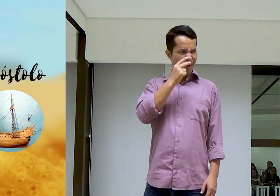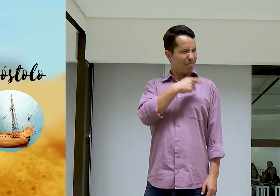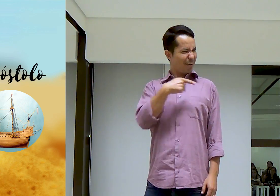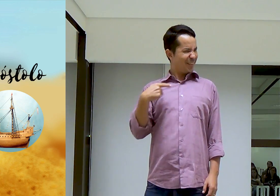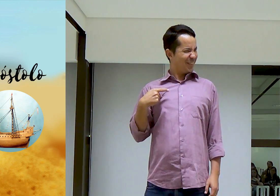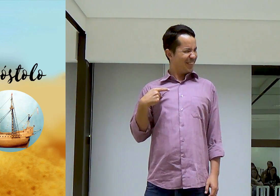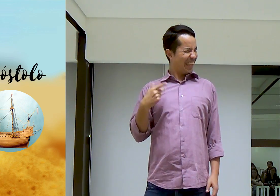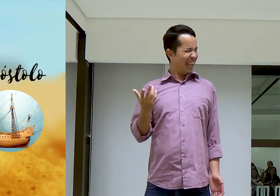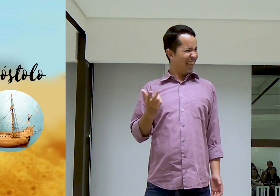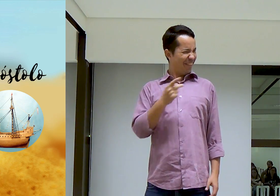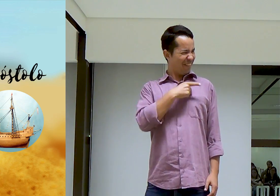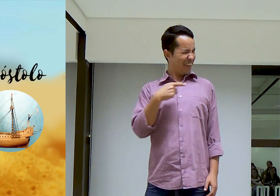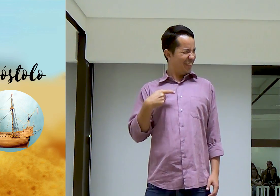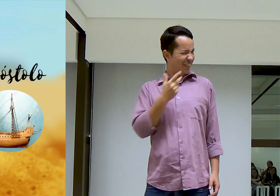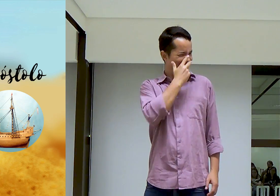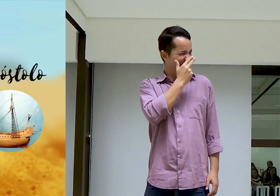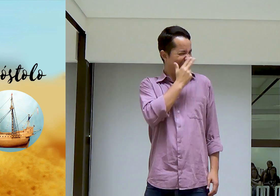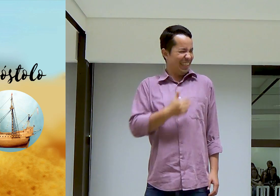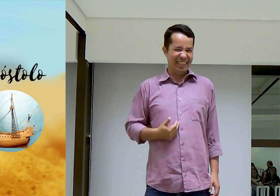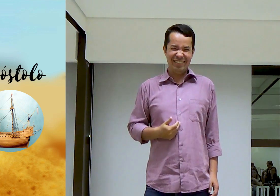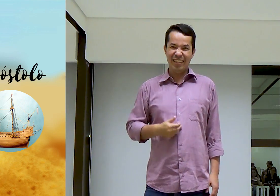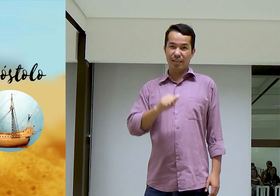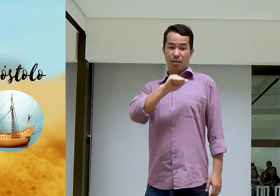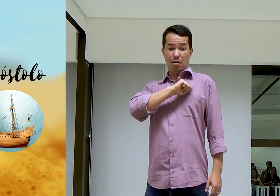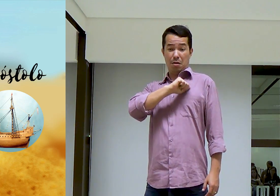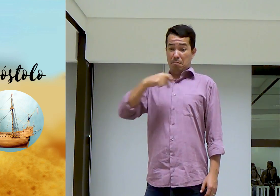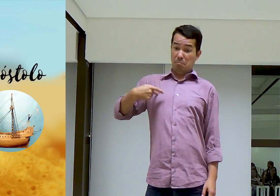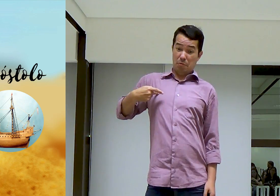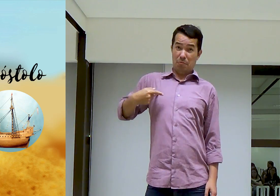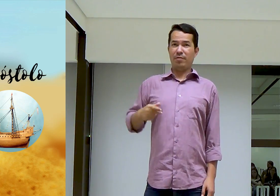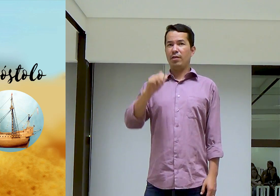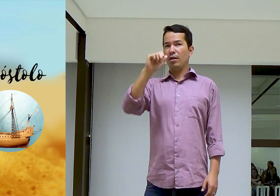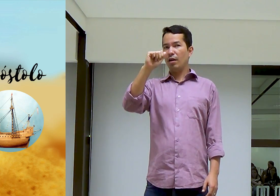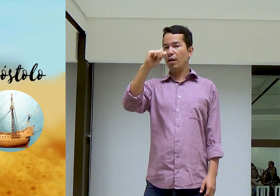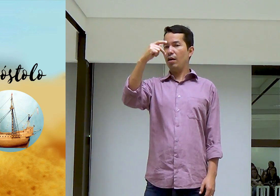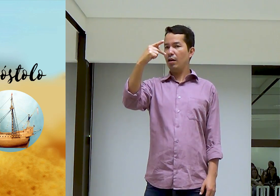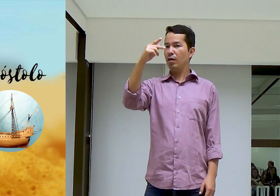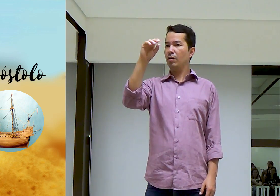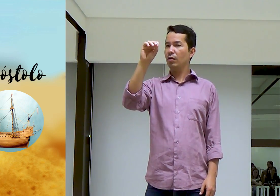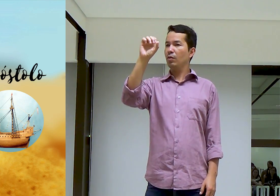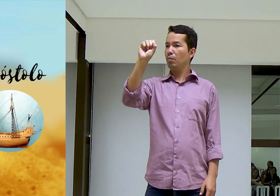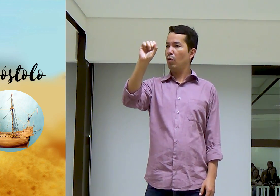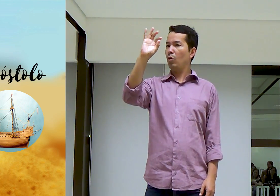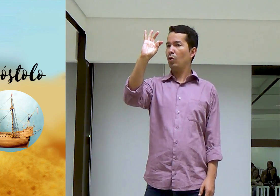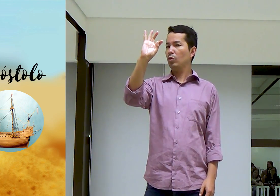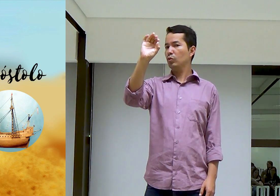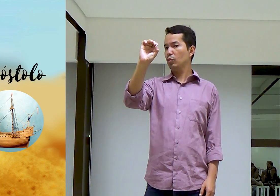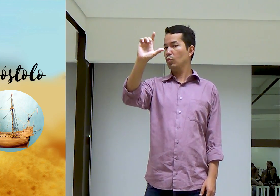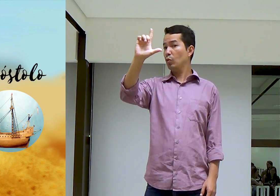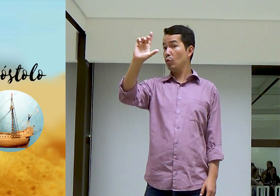Apóstolo, sabe? É diferente, é parecido com pastor, né? Mas tem a configuração em A,